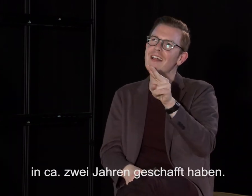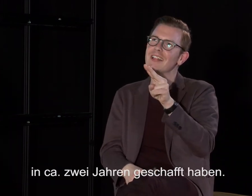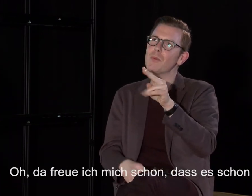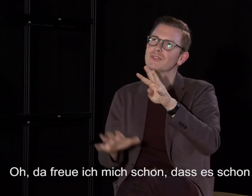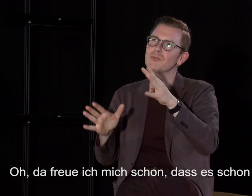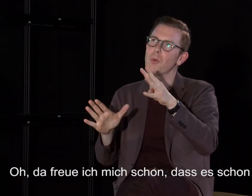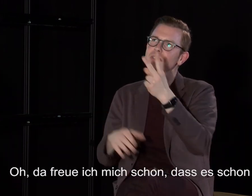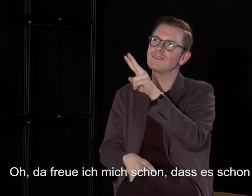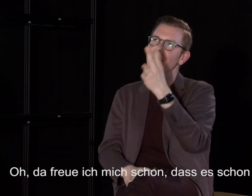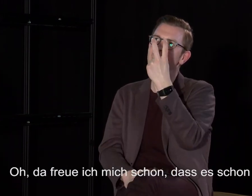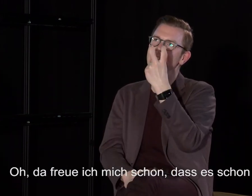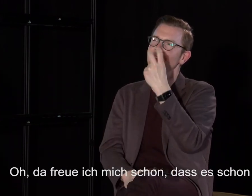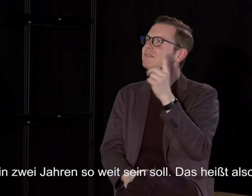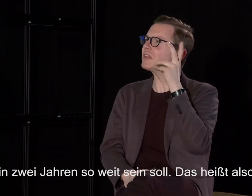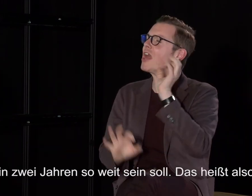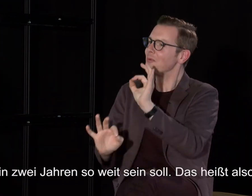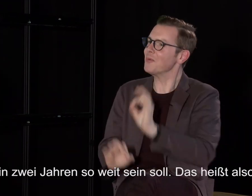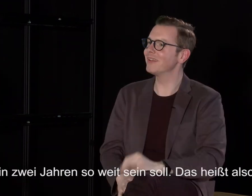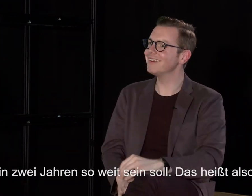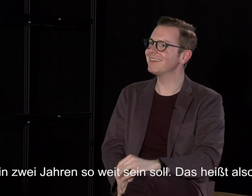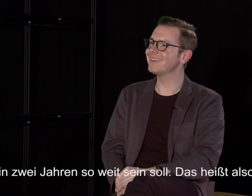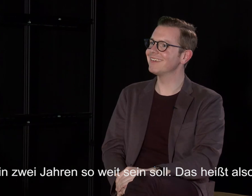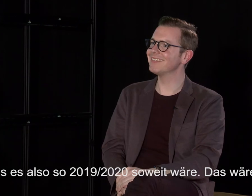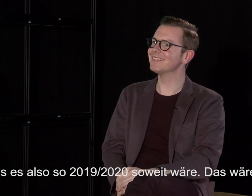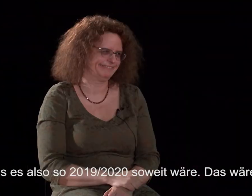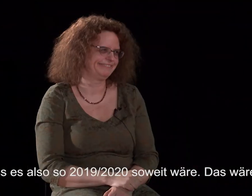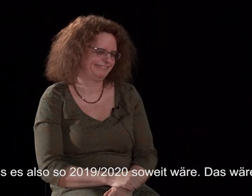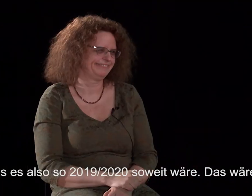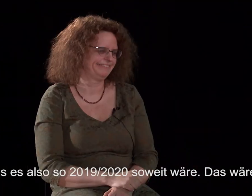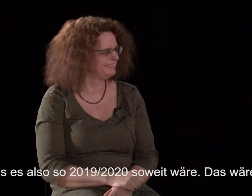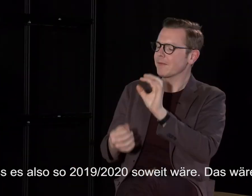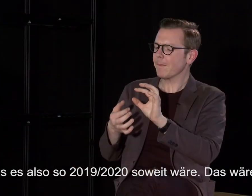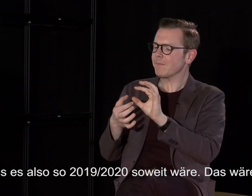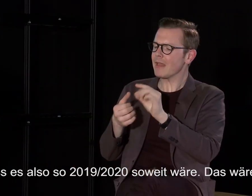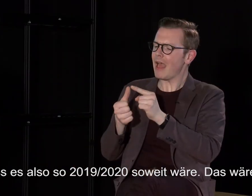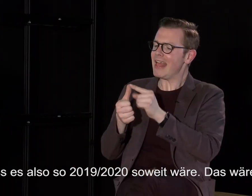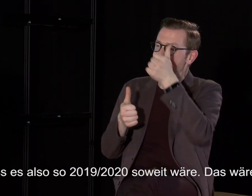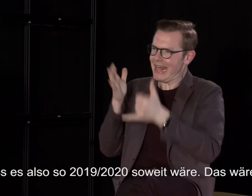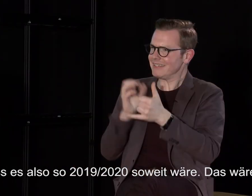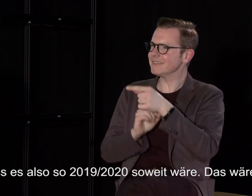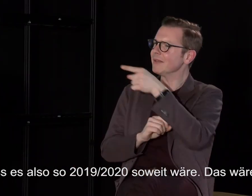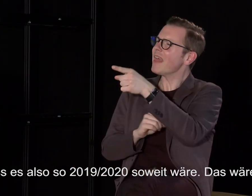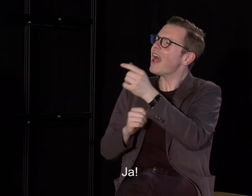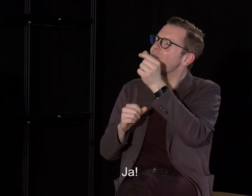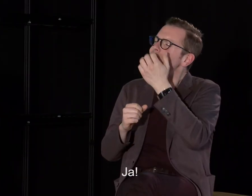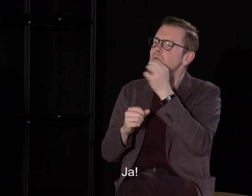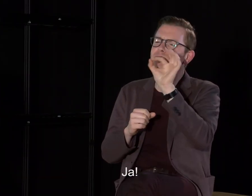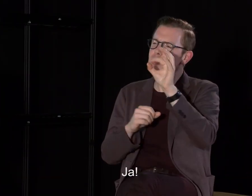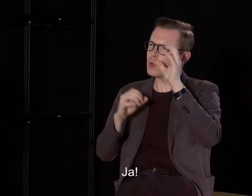Oh, da freue ich mich schon. In zwei Jahren soll es schon so weit sein. Das heißt also 2019, 2020, das wäre toll. Ja. Noch